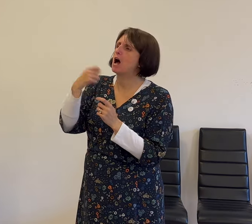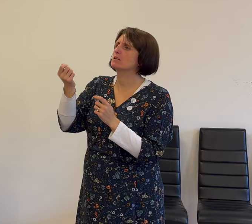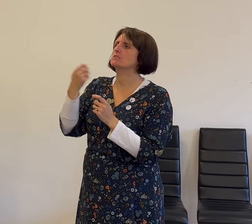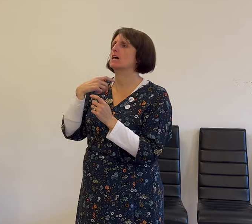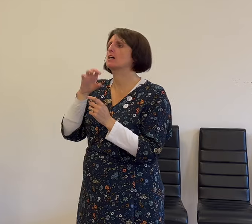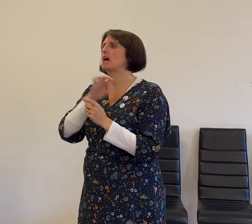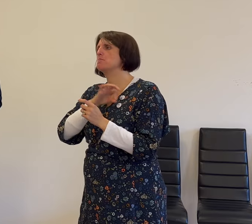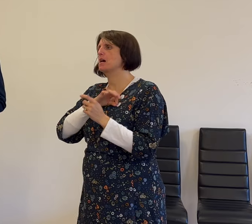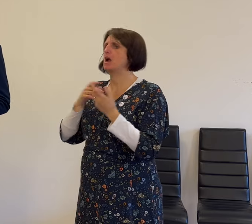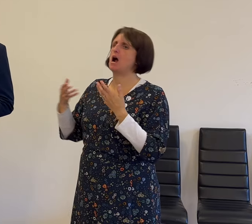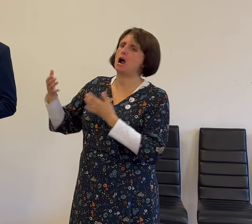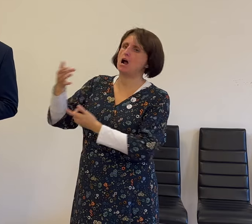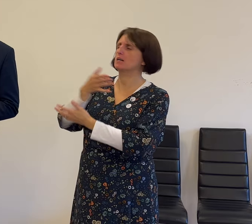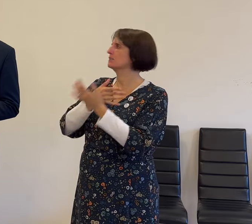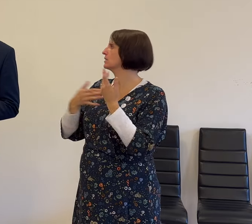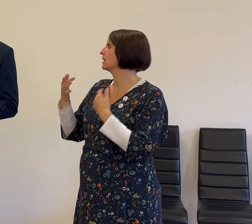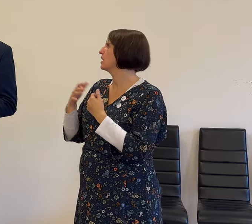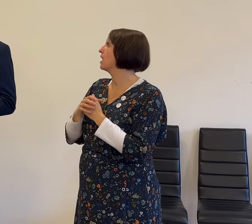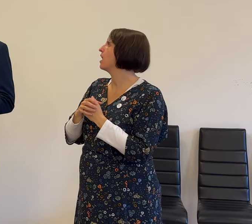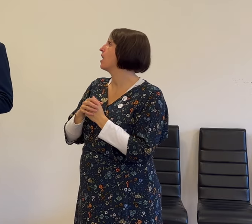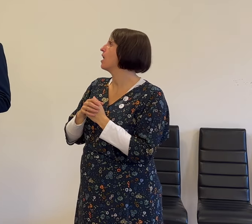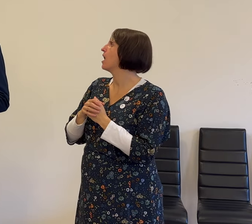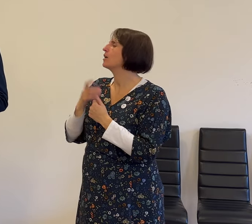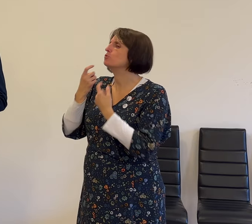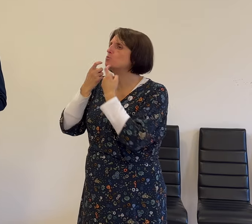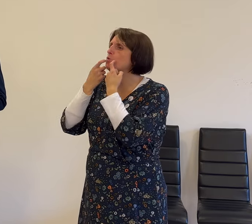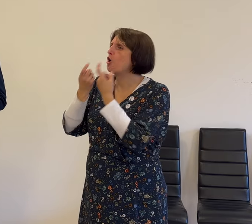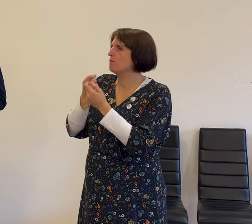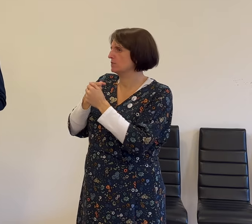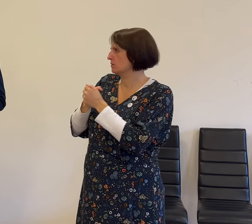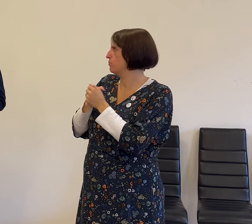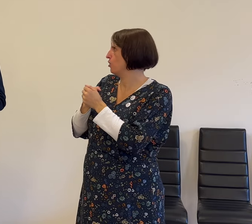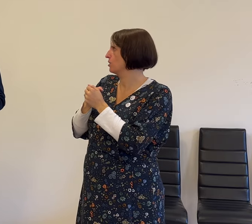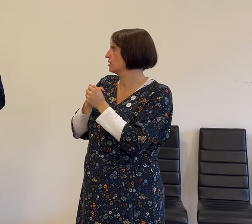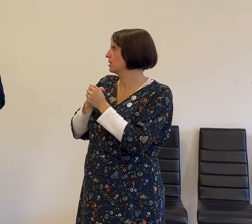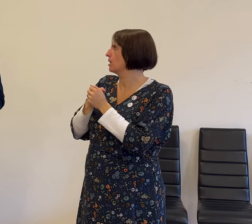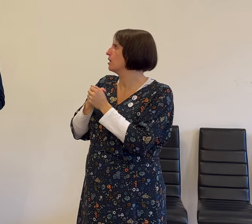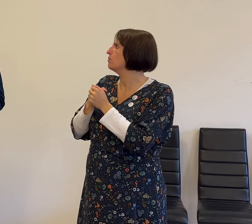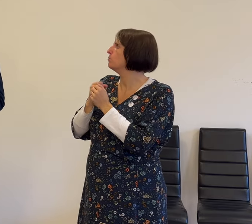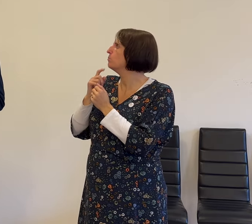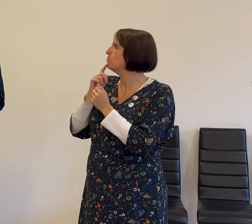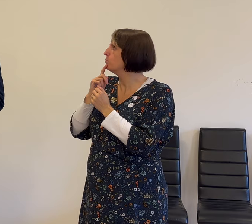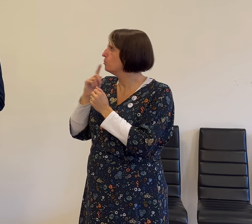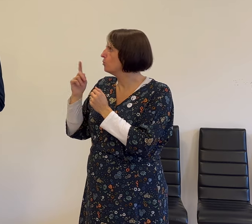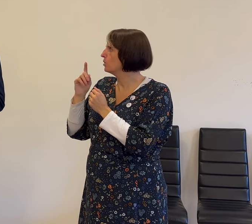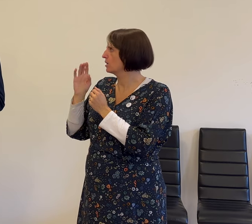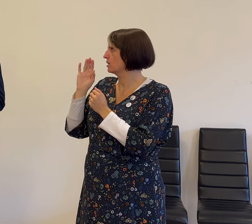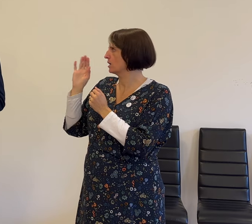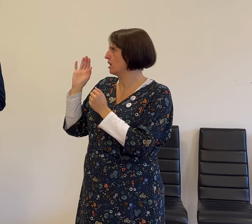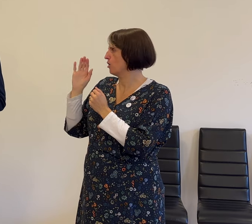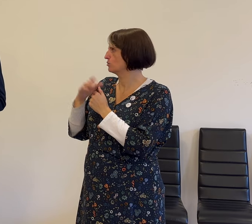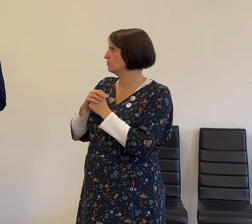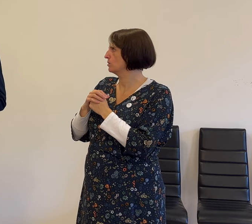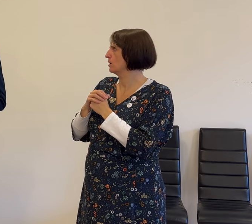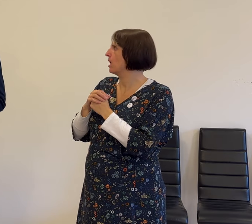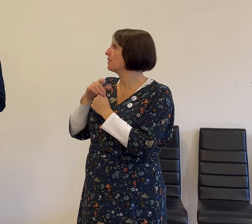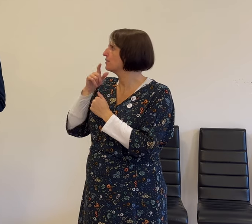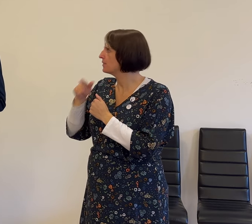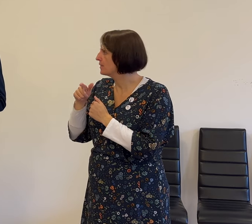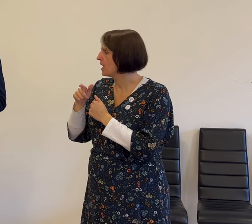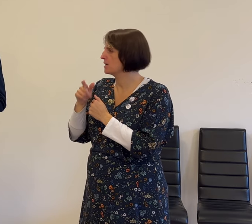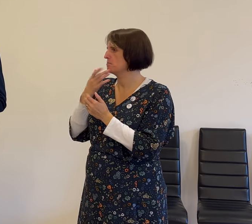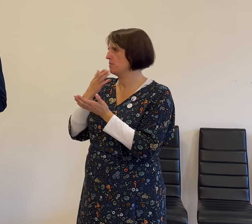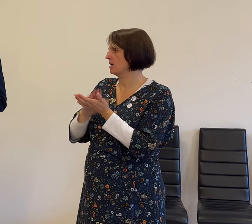proti Goliášovi, ale jsme v tom duchovním boji. A tady to pravidlo platí dvojnásob.